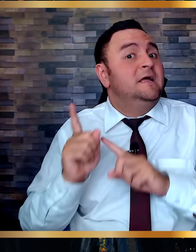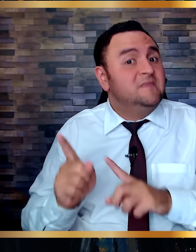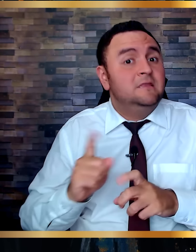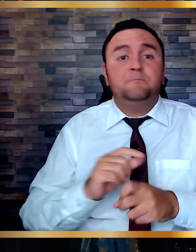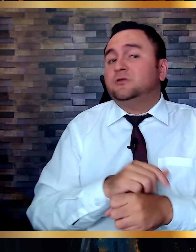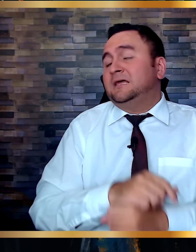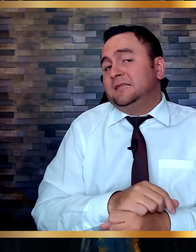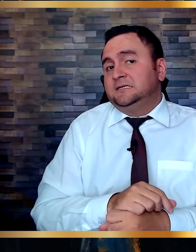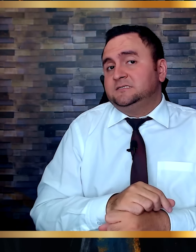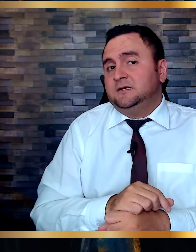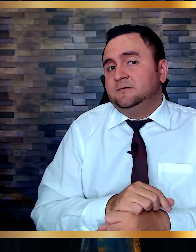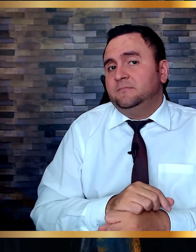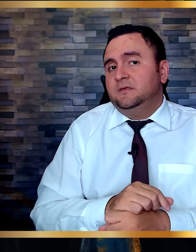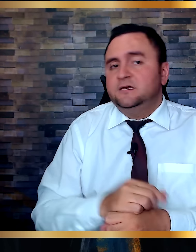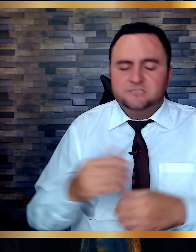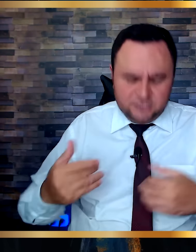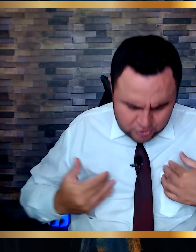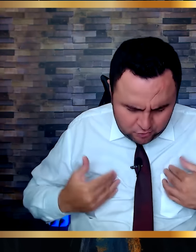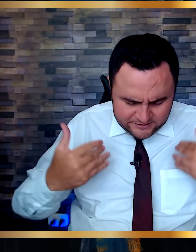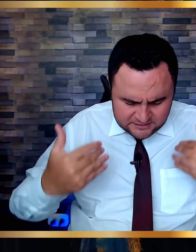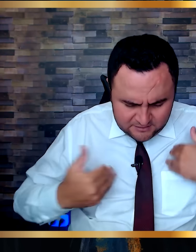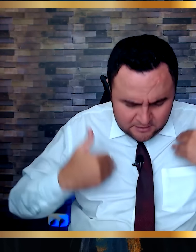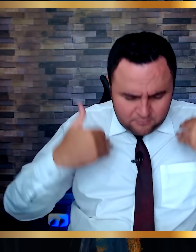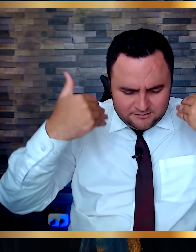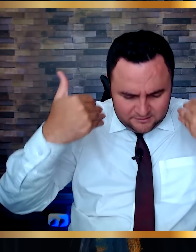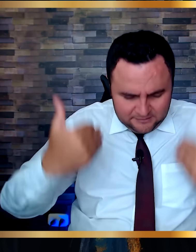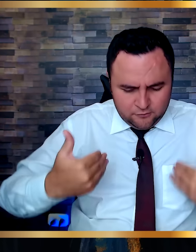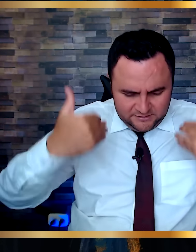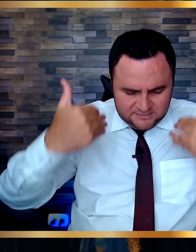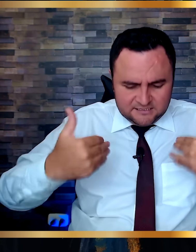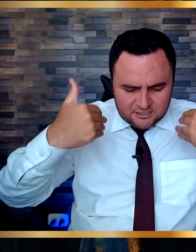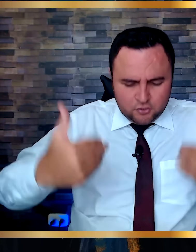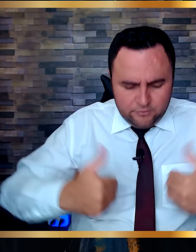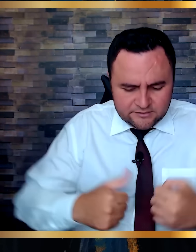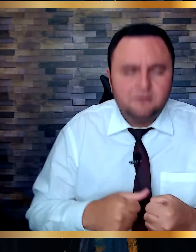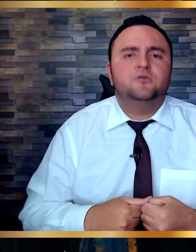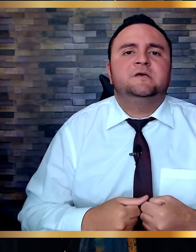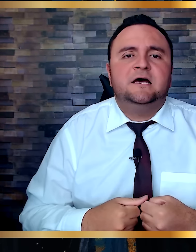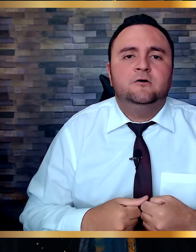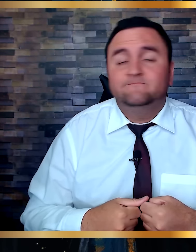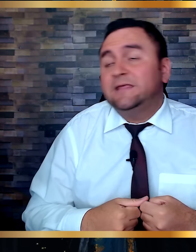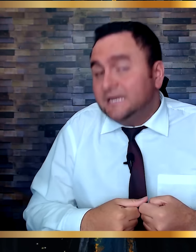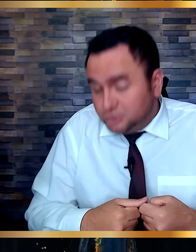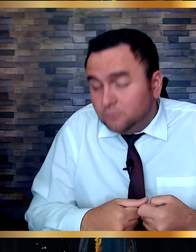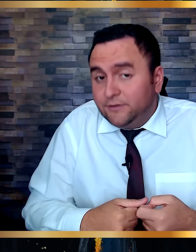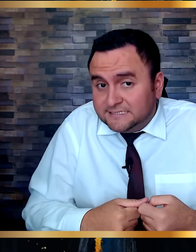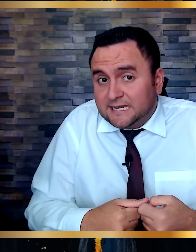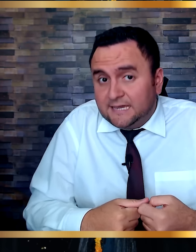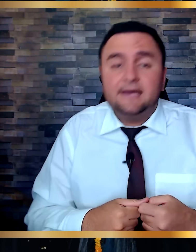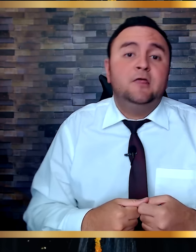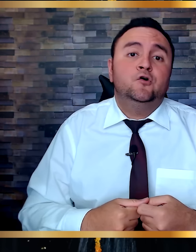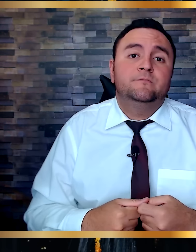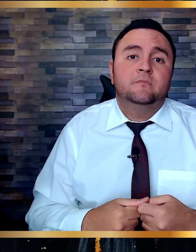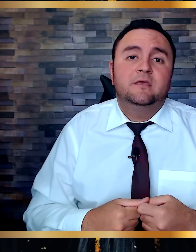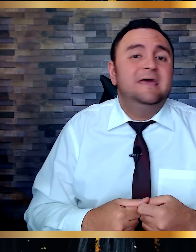algunos la tienen por tardanza. Si el Señor hubiese venido antes del 2007, que yo me hubiese bautizado, yo me hubiese